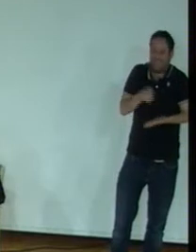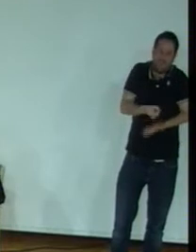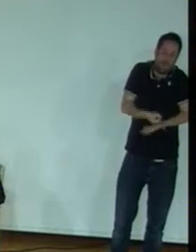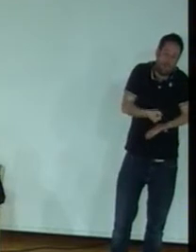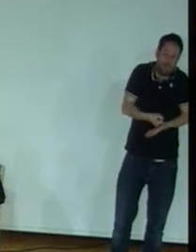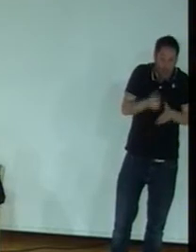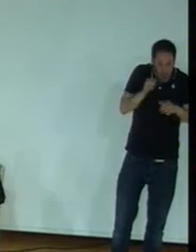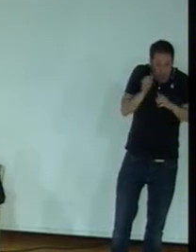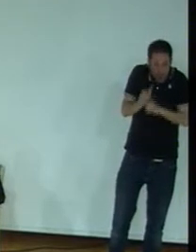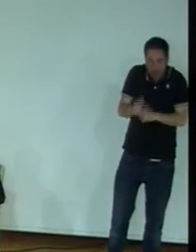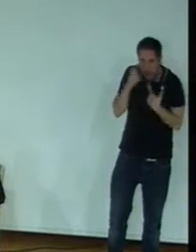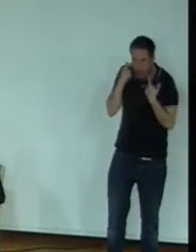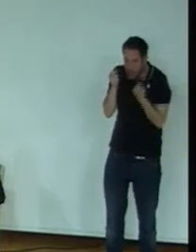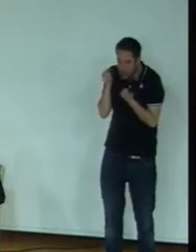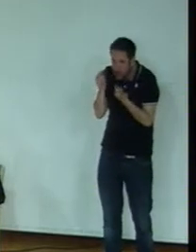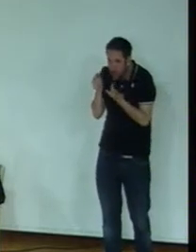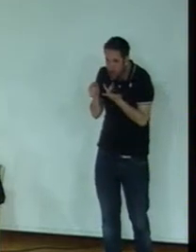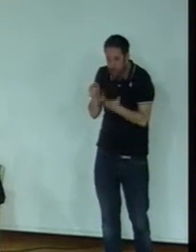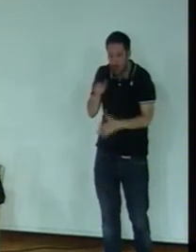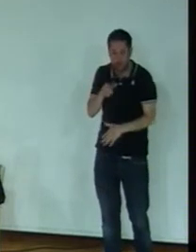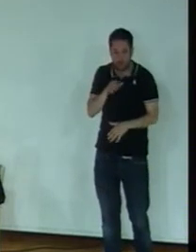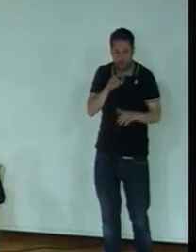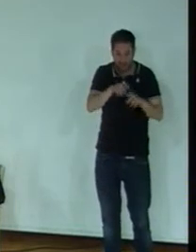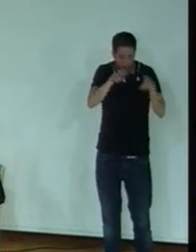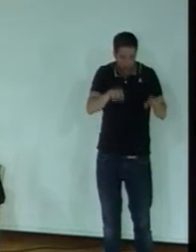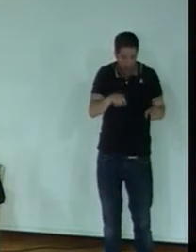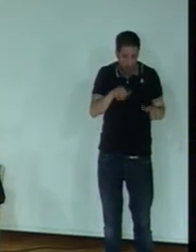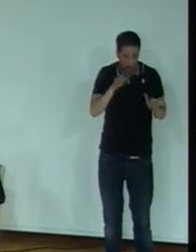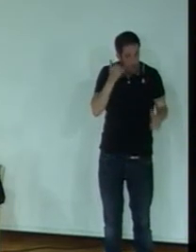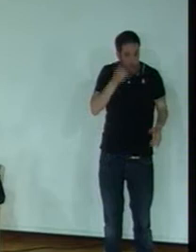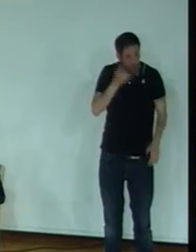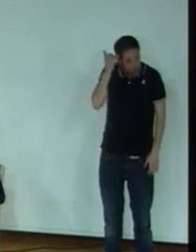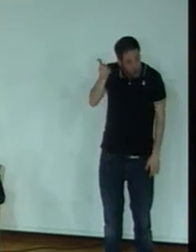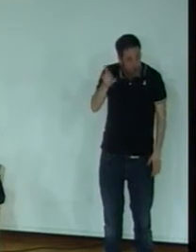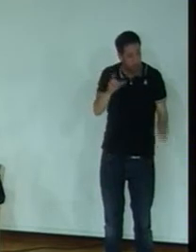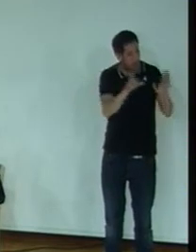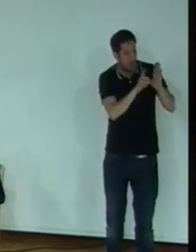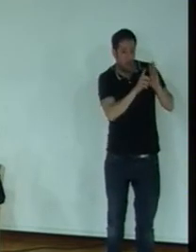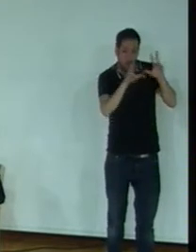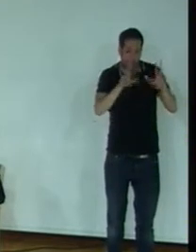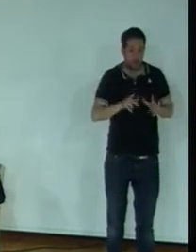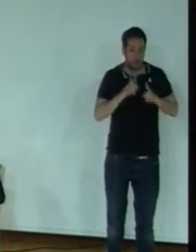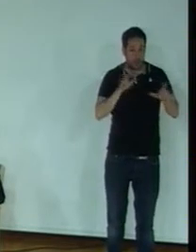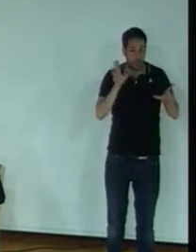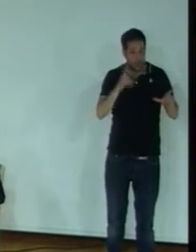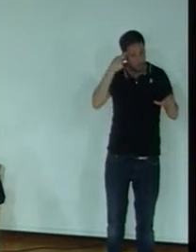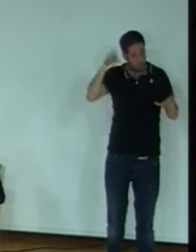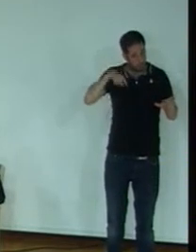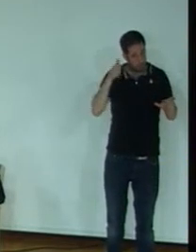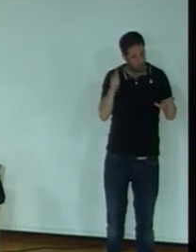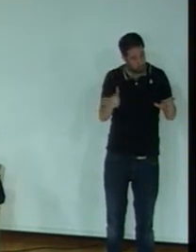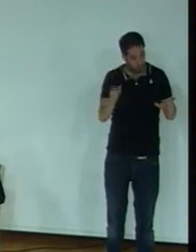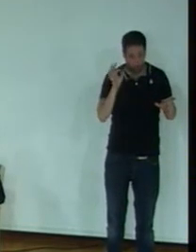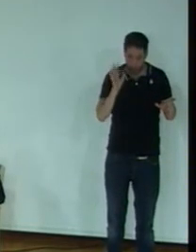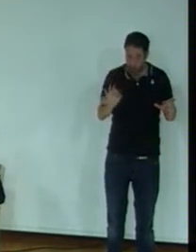par ailleurs les précautions qui ont été prises pour protéger l'accès au fichier, c'est une très bonne idée. La loi informatique et liberté a un très bon principe là-dessus. Pour